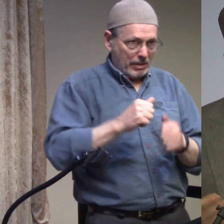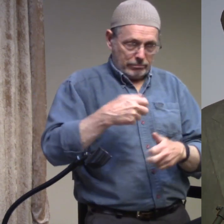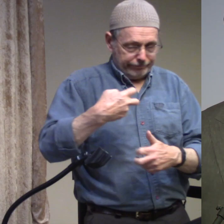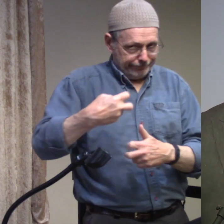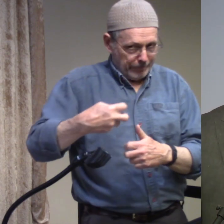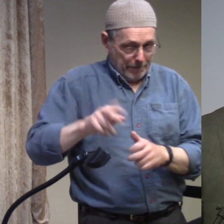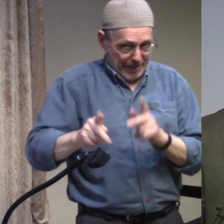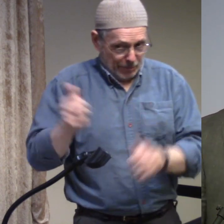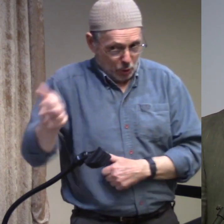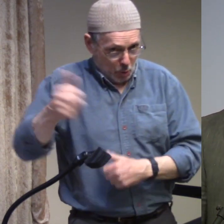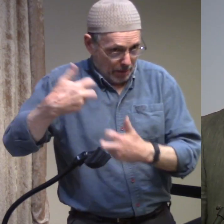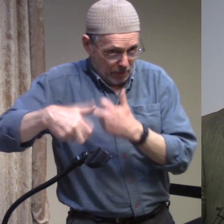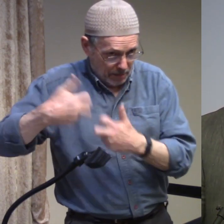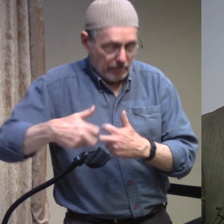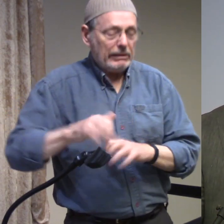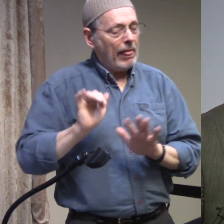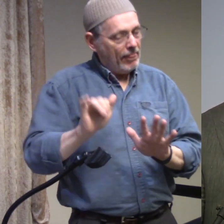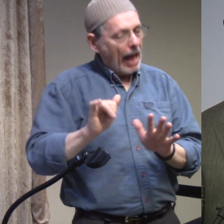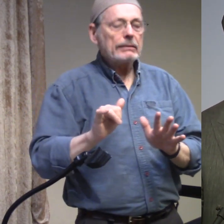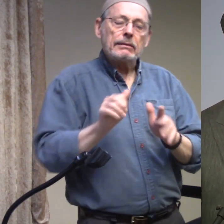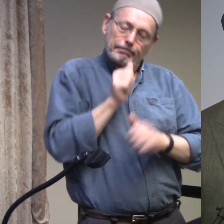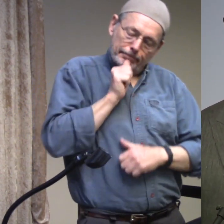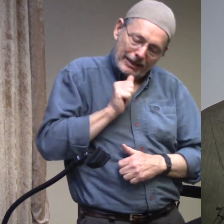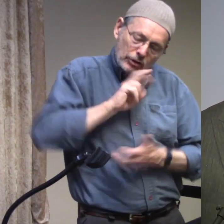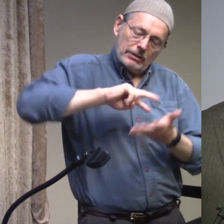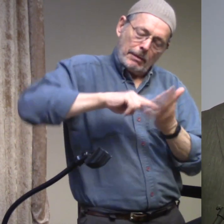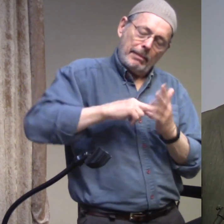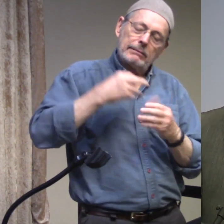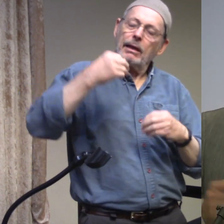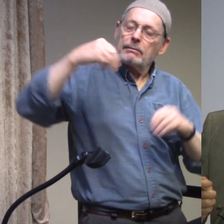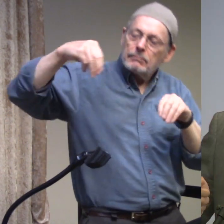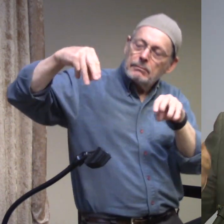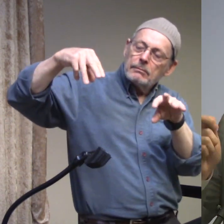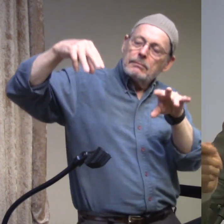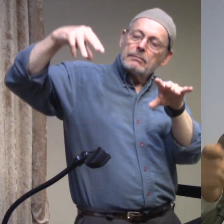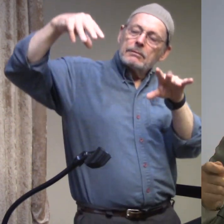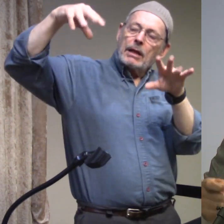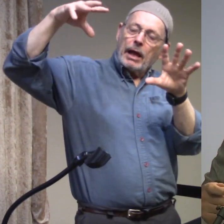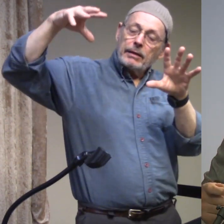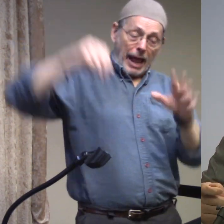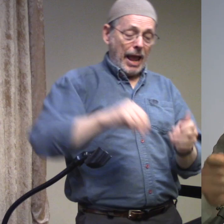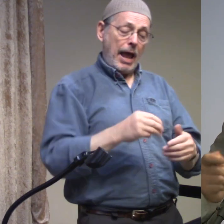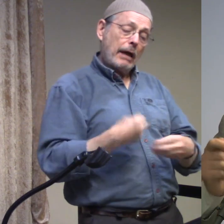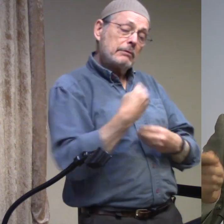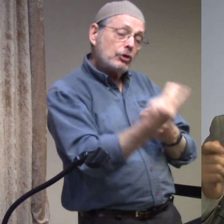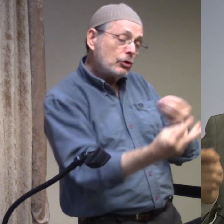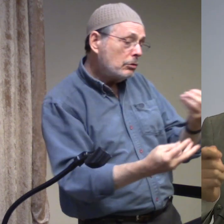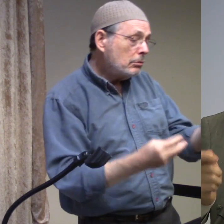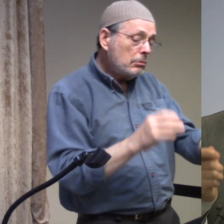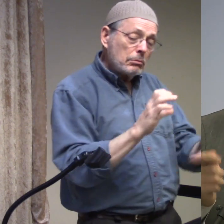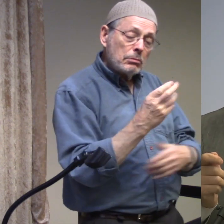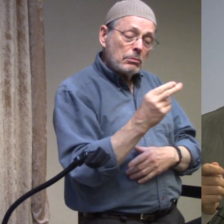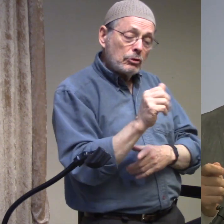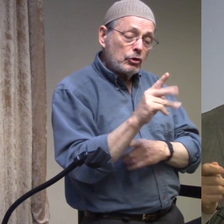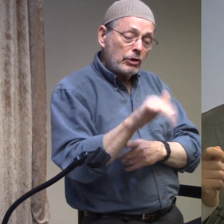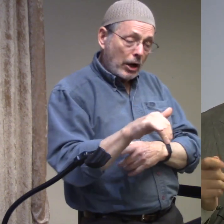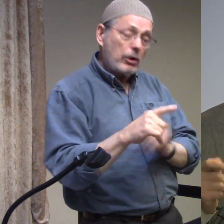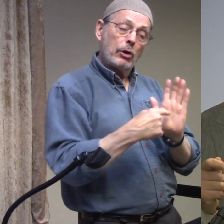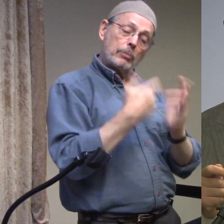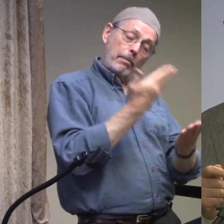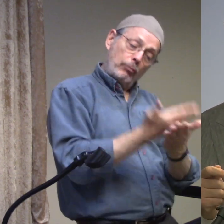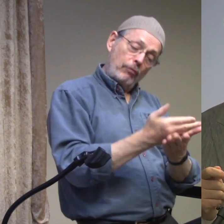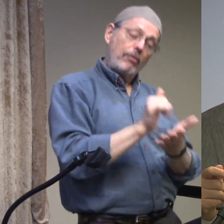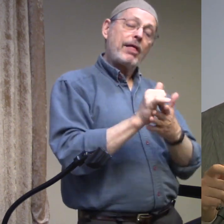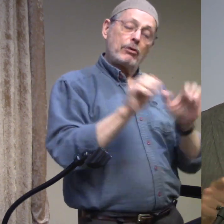it's illumination. وَالصَّدَقَةُ burhan, and charity is proof that we submit to Allah and